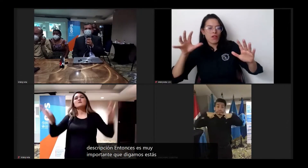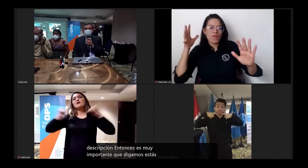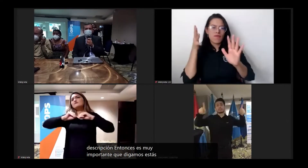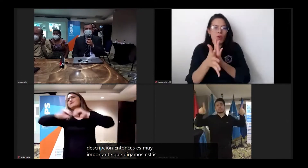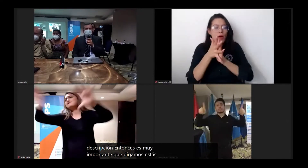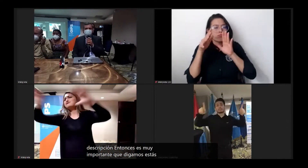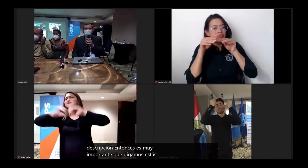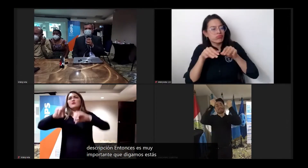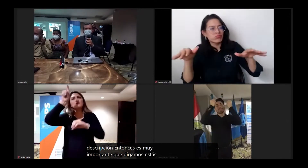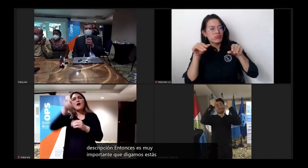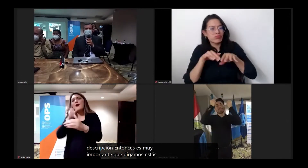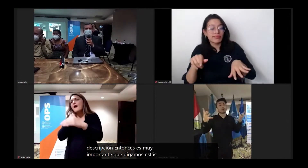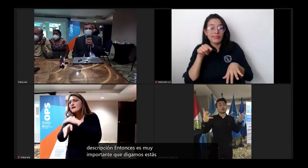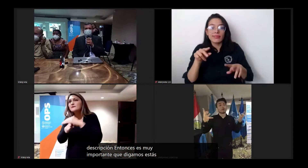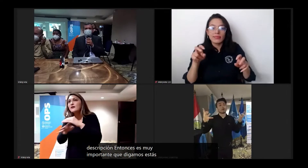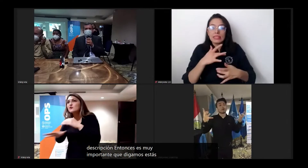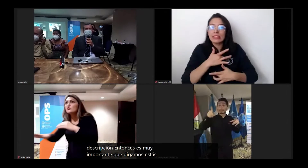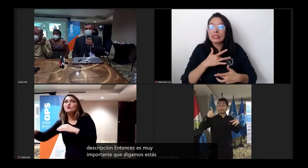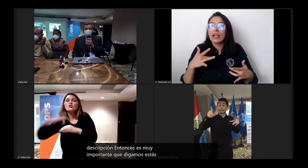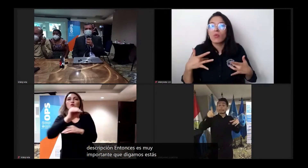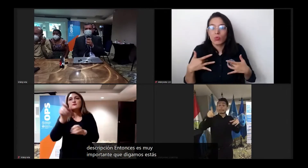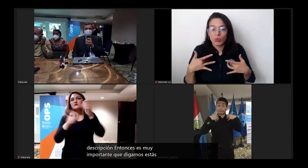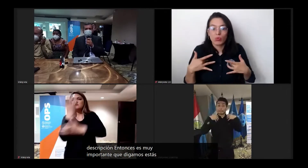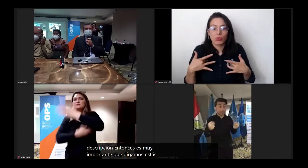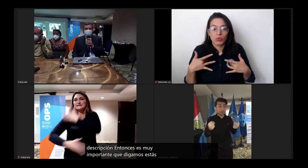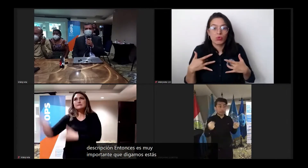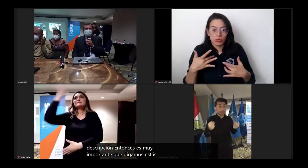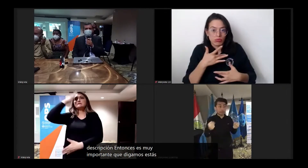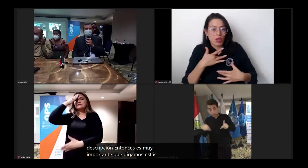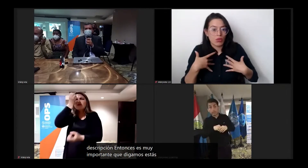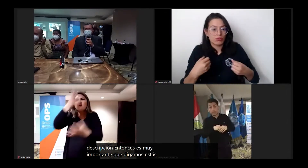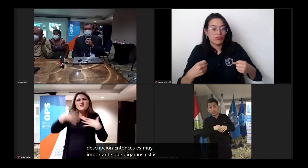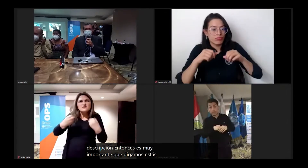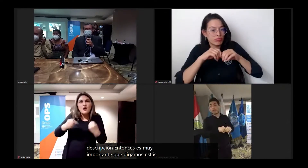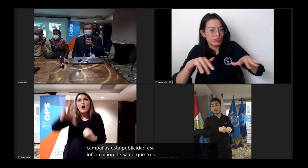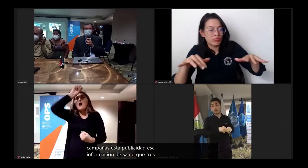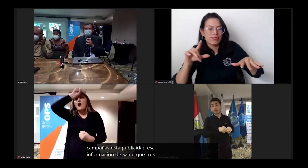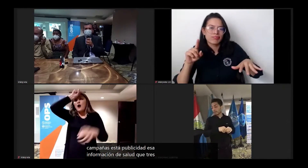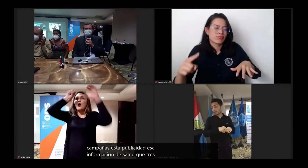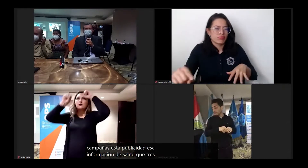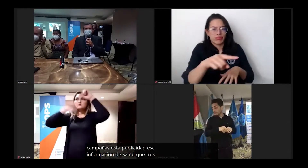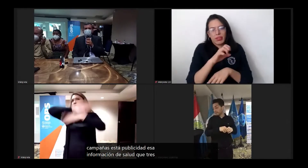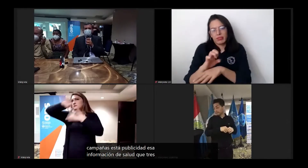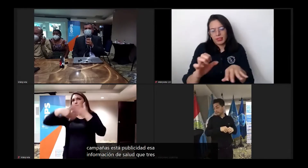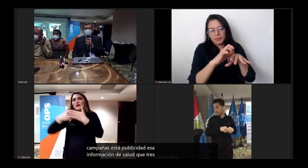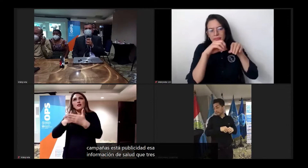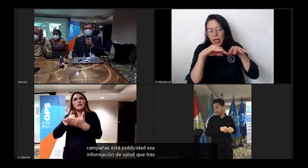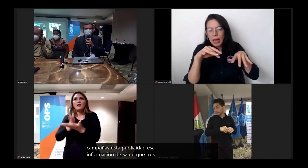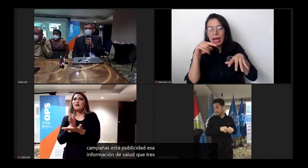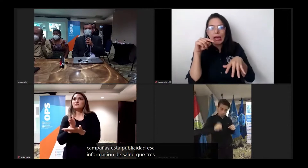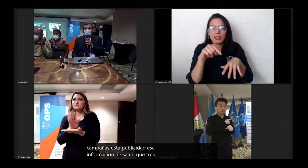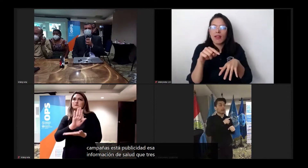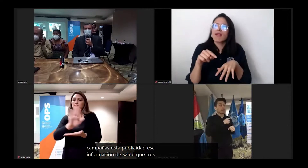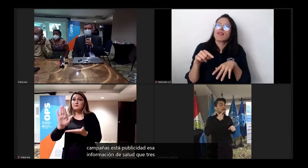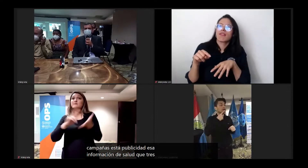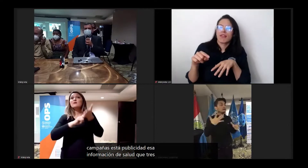información de salud que sacan los diferentes estamentos, en este caso, cumplan, como